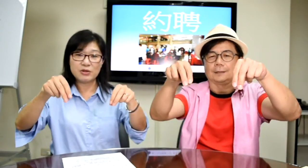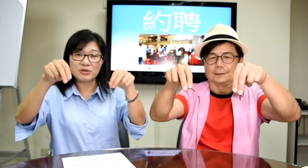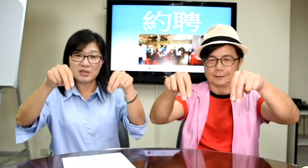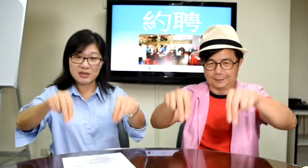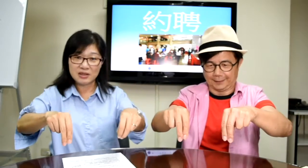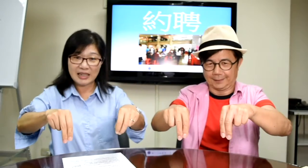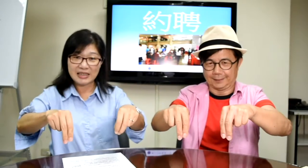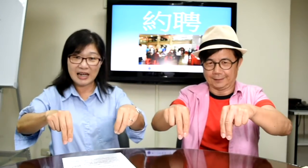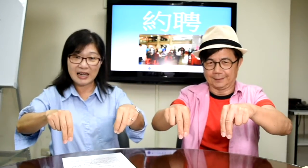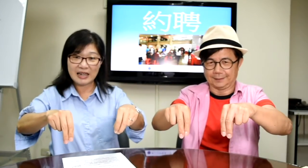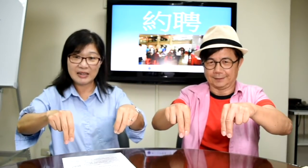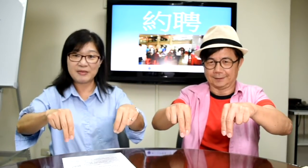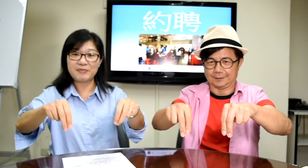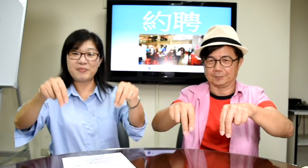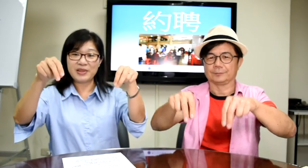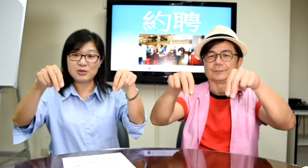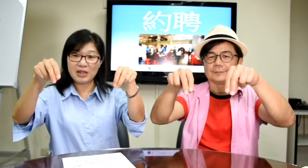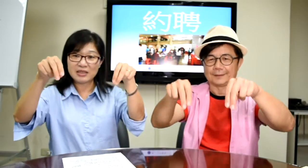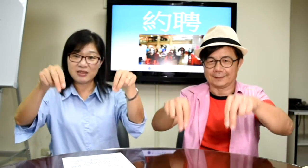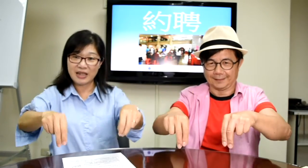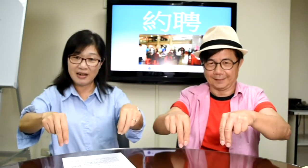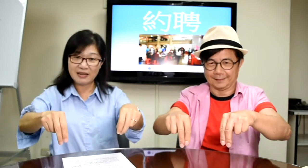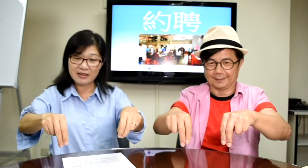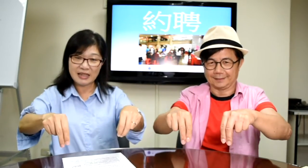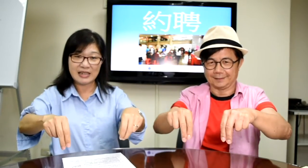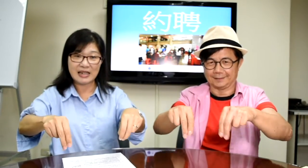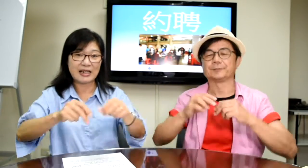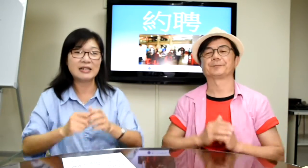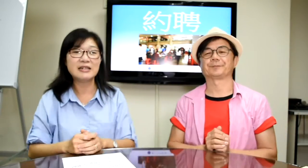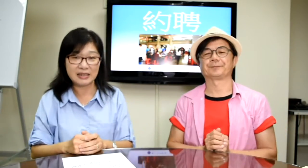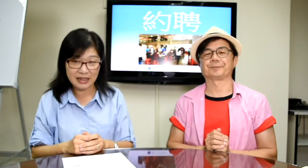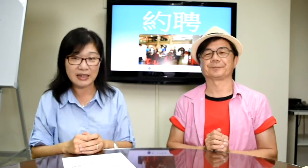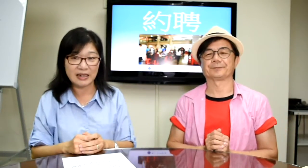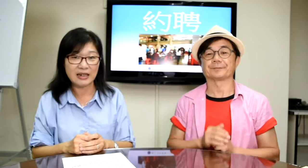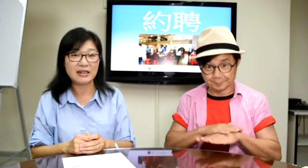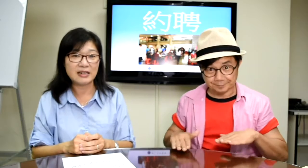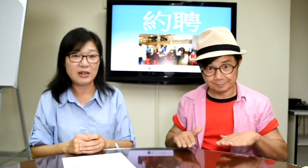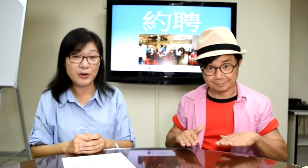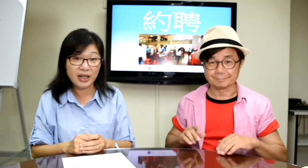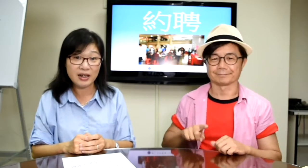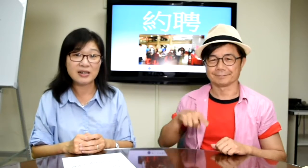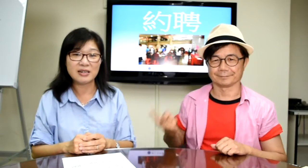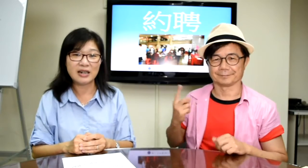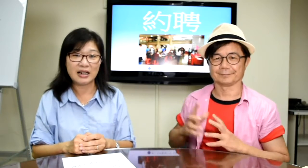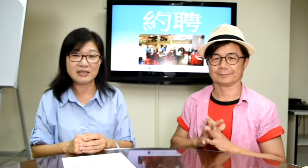是盖章，记住要两手盖哦，盖章，会哈、哦，好，接下